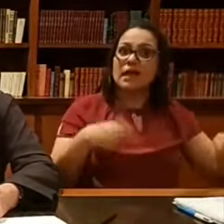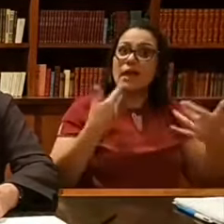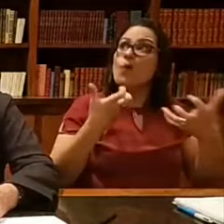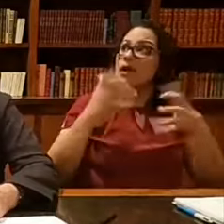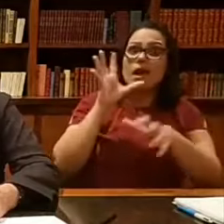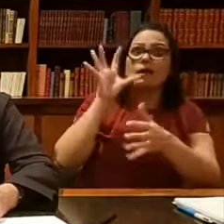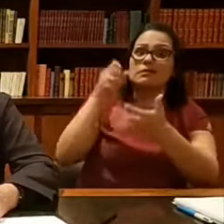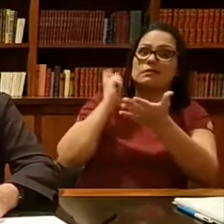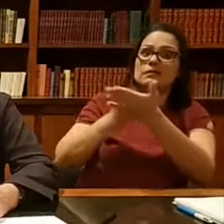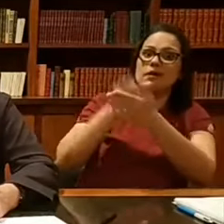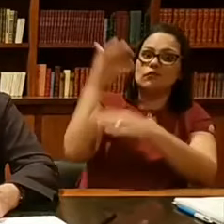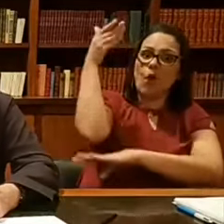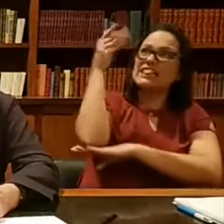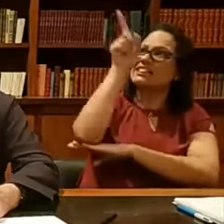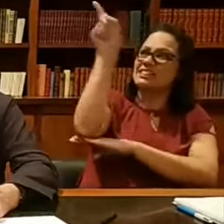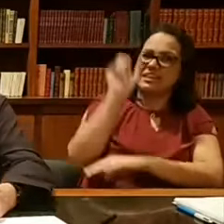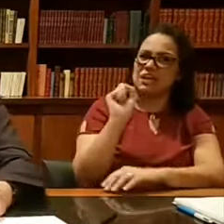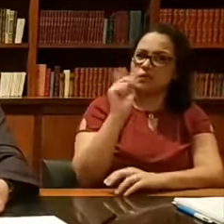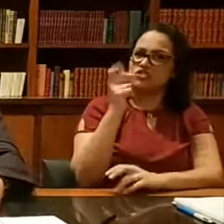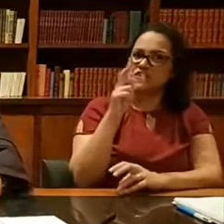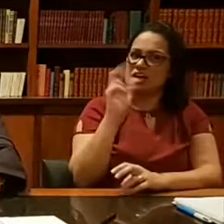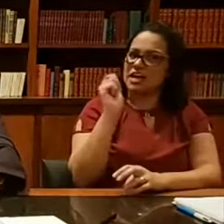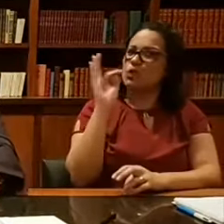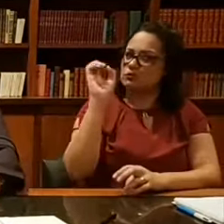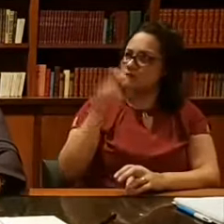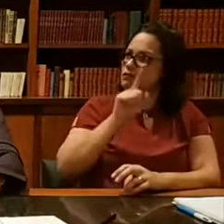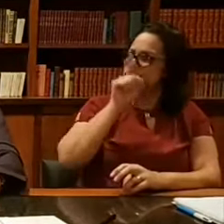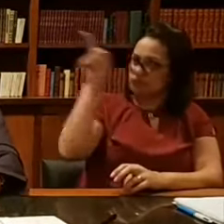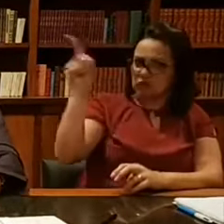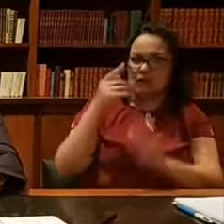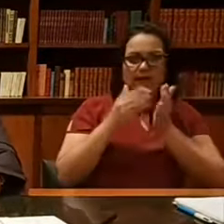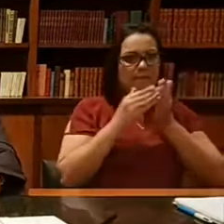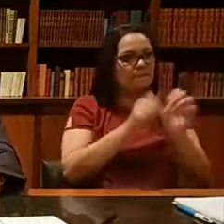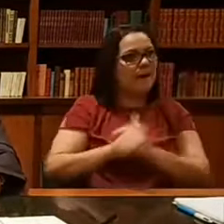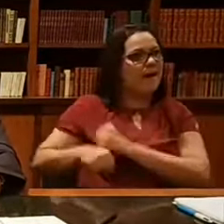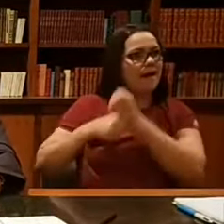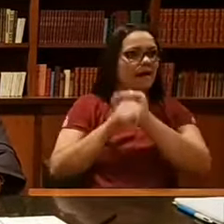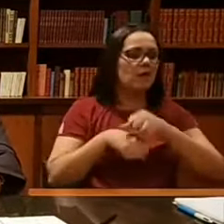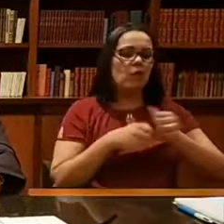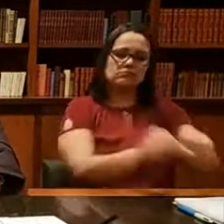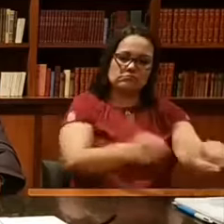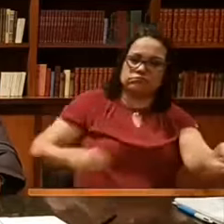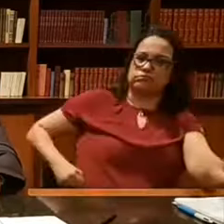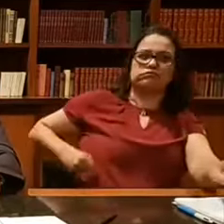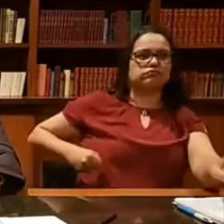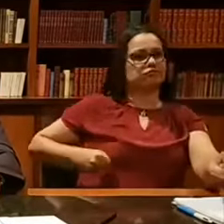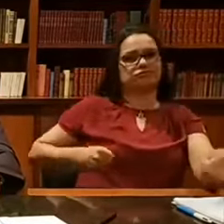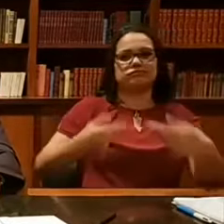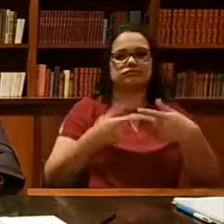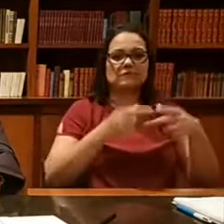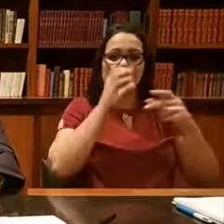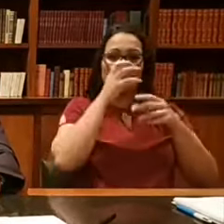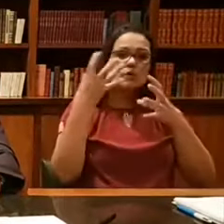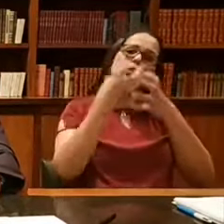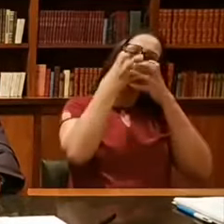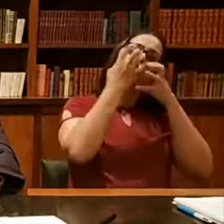hospedar no Sheraton, e vai pegar um barquinho ali, que alguém vai ter um barquinho, vai encher teu cilindro